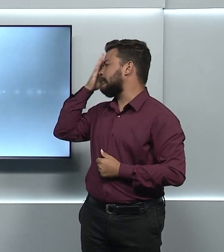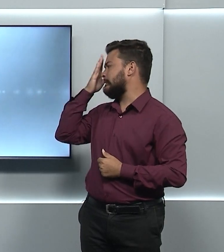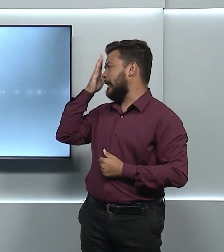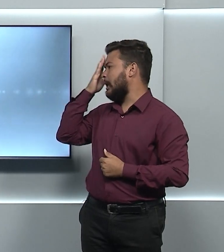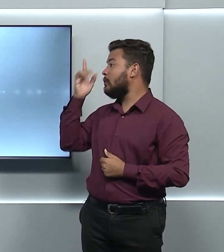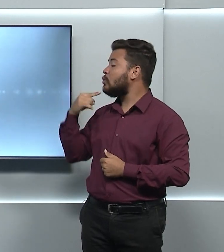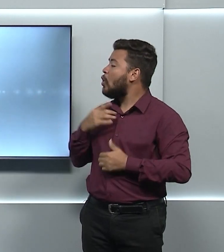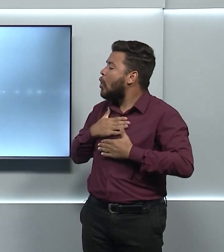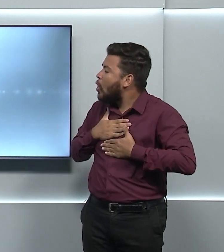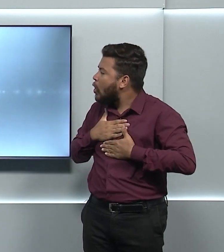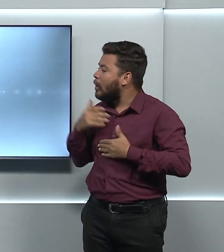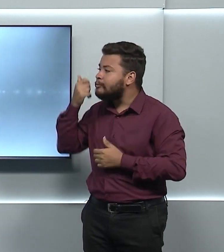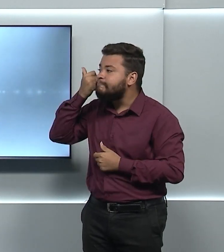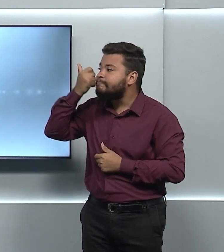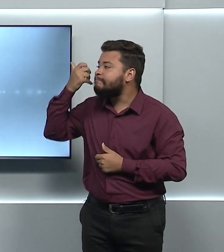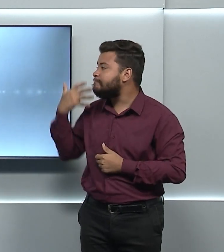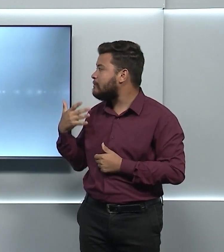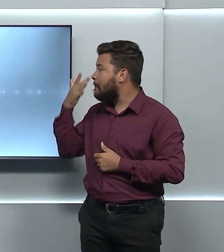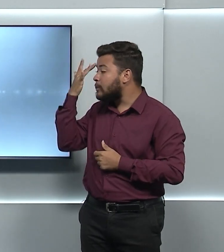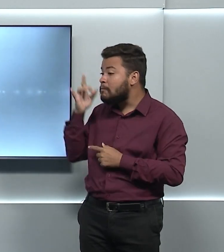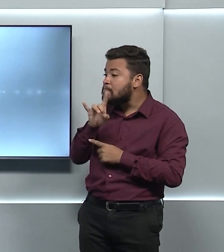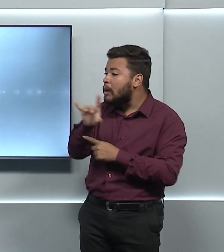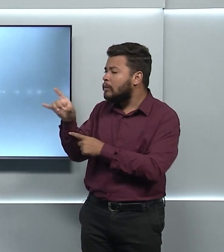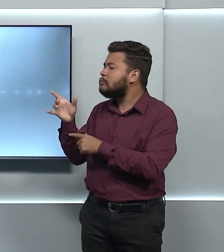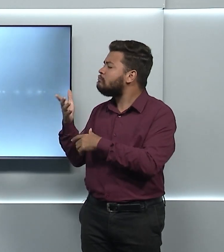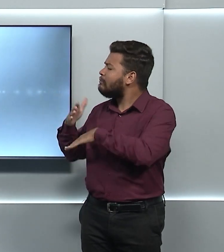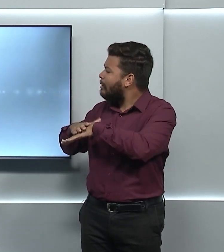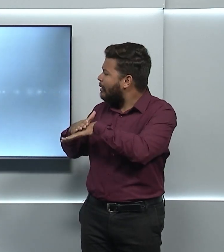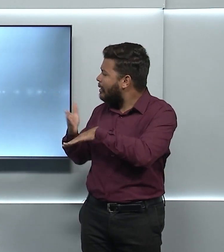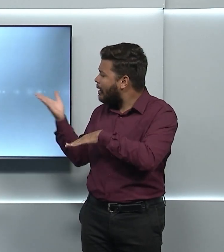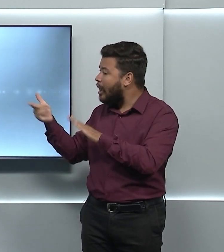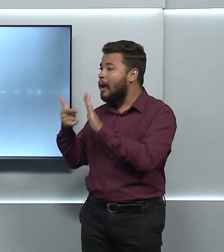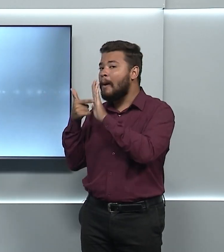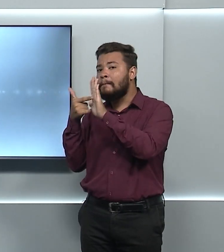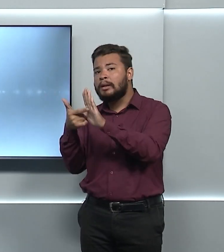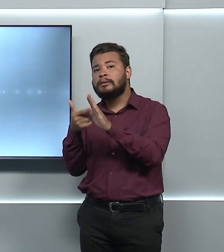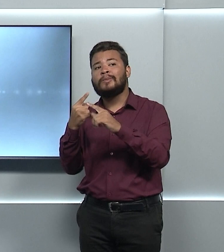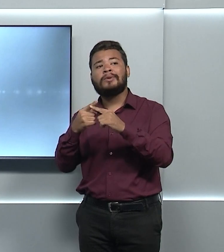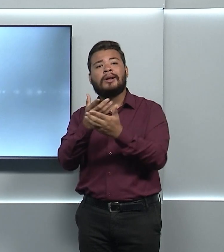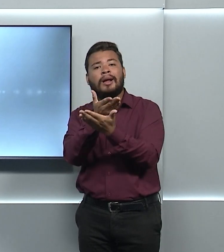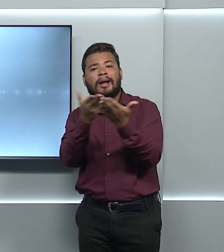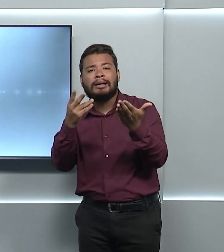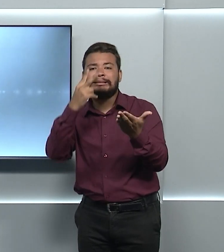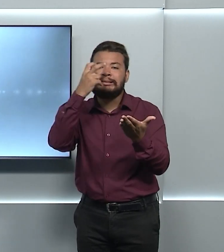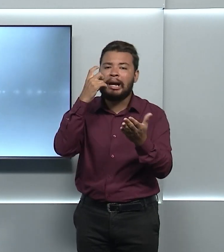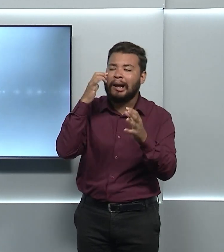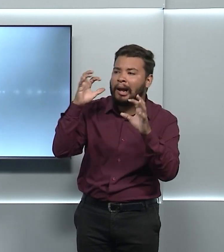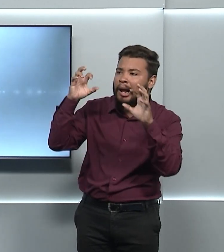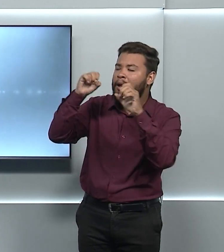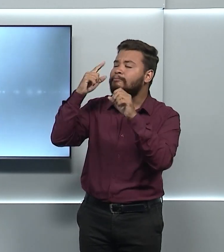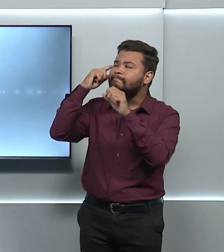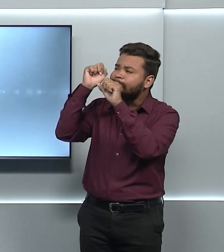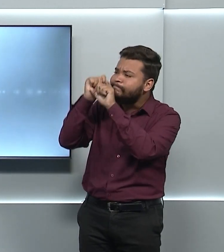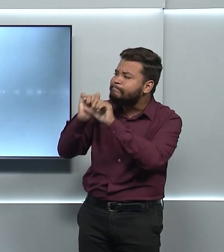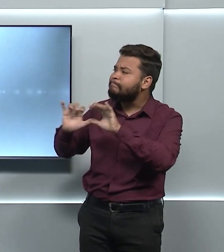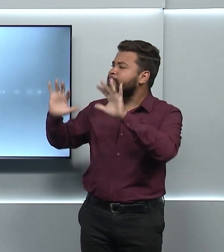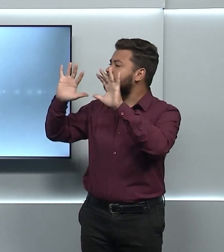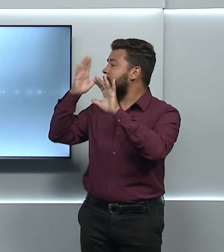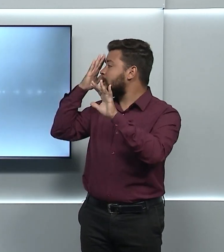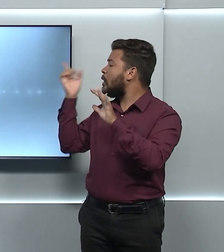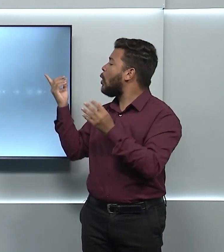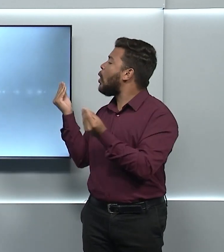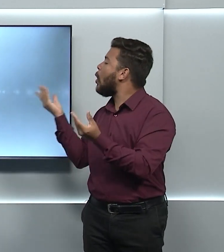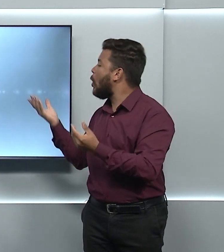gosta de fazer as descrições, né, das pessoas. Gostaria que a senhora então se apresentasse para o nosso público cego de baixa visão, dizendo quem que a senhora é.